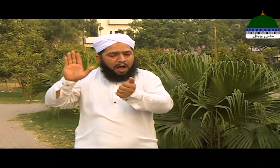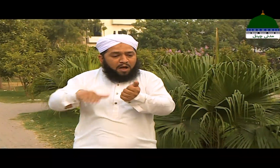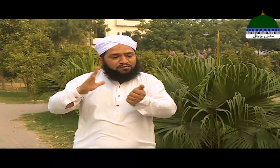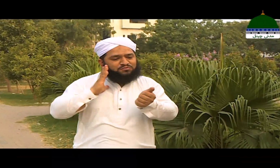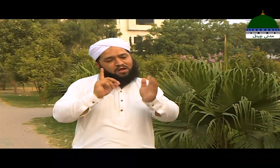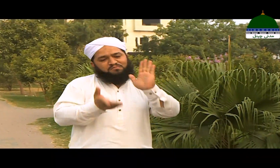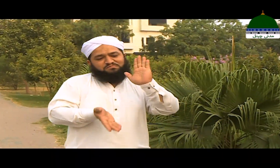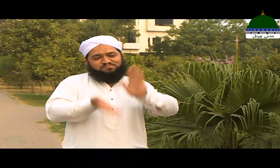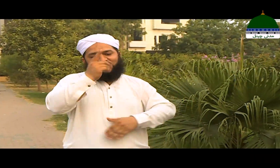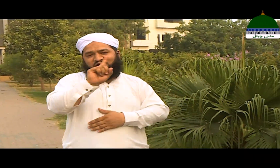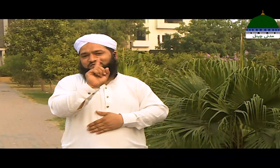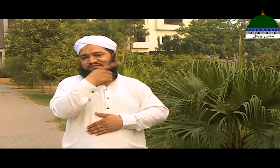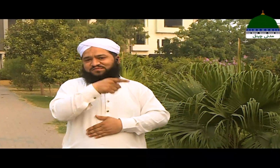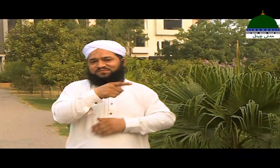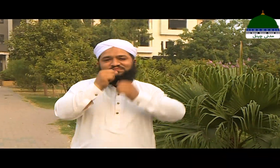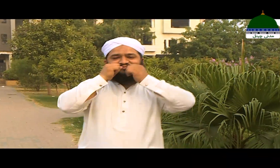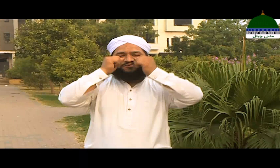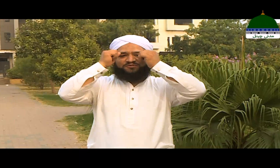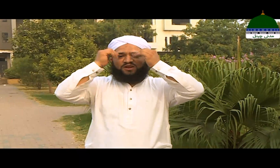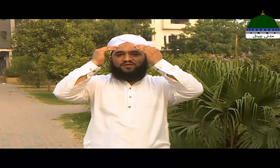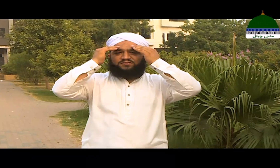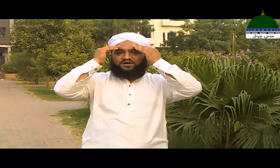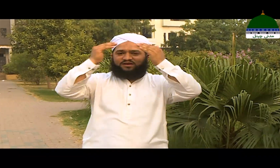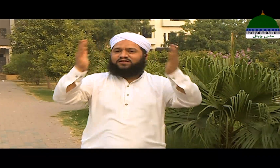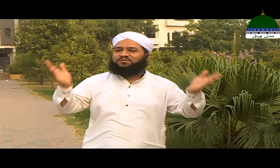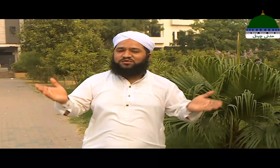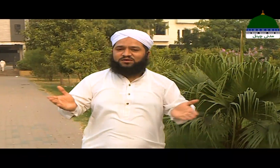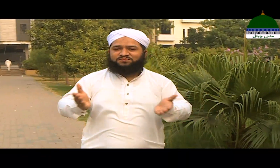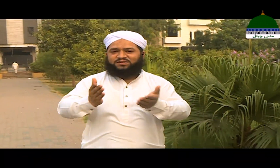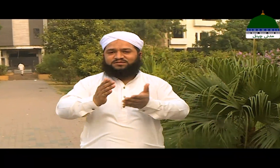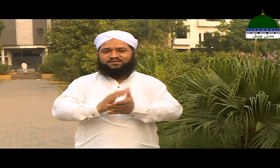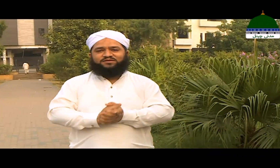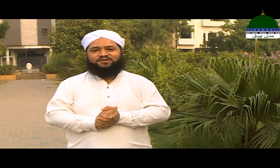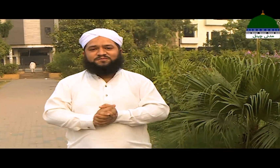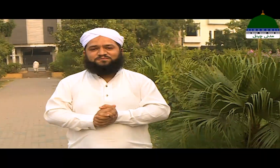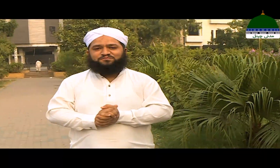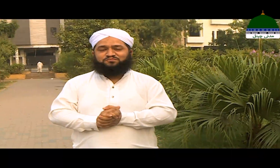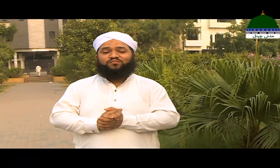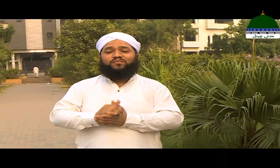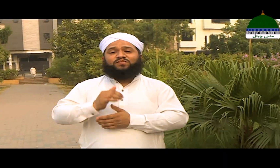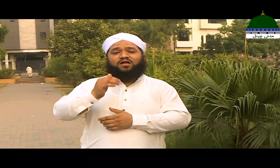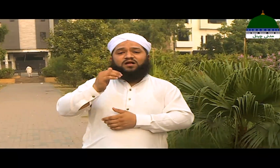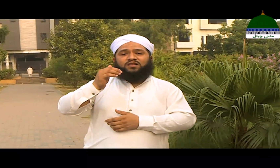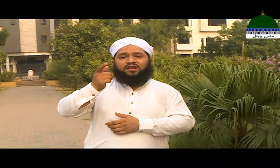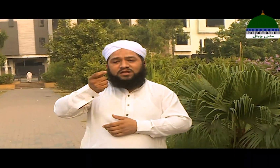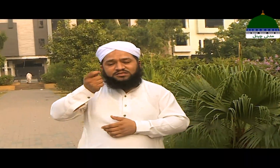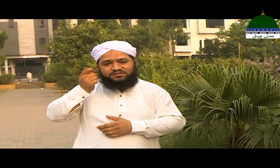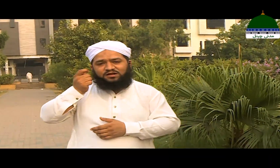ہے۔ صلو علی الحبیب صلی اللہ علی محمد۔ لالچ کا انجام۔